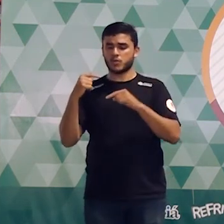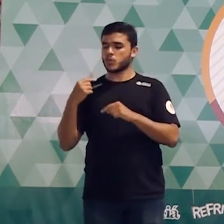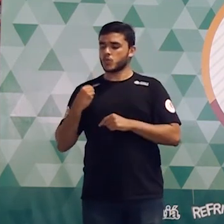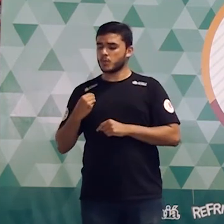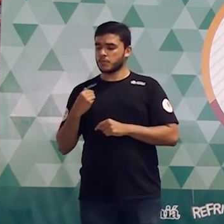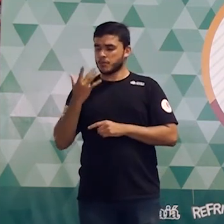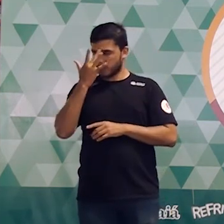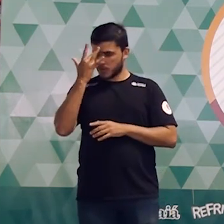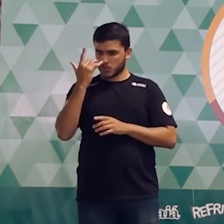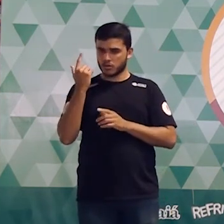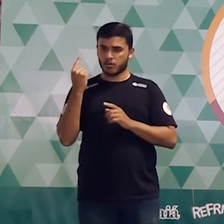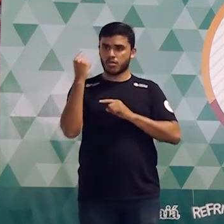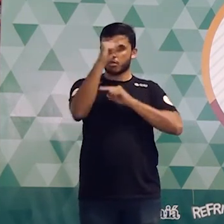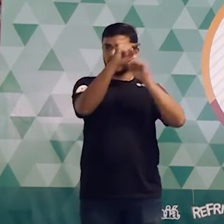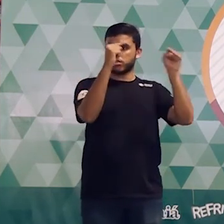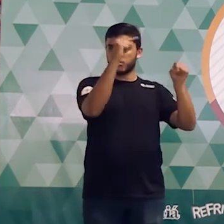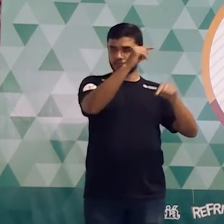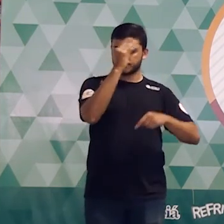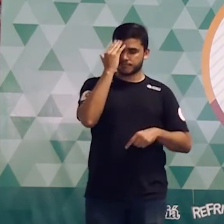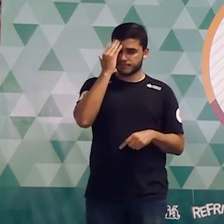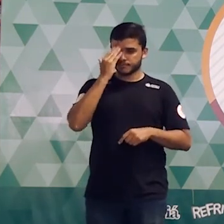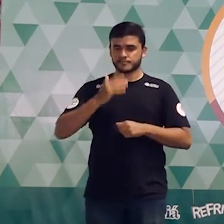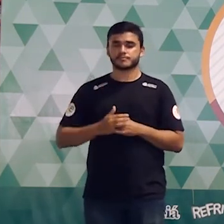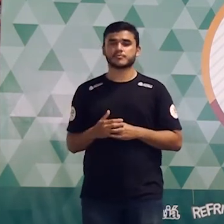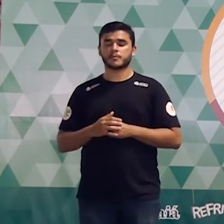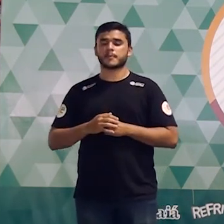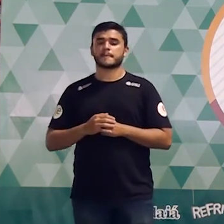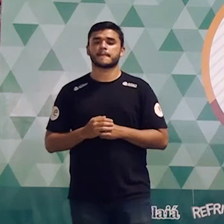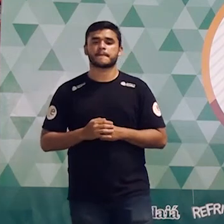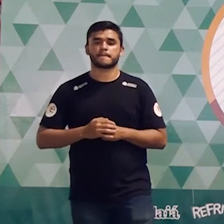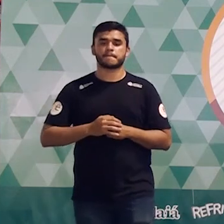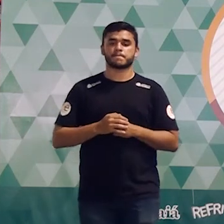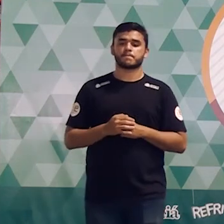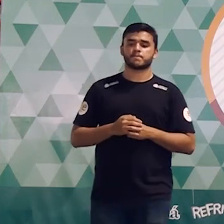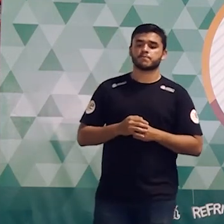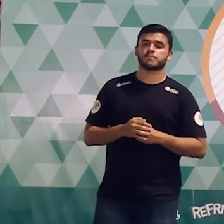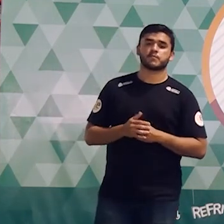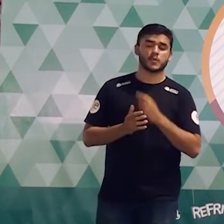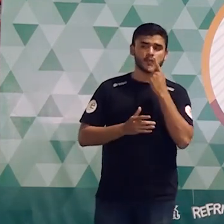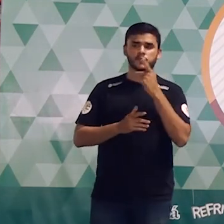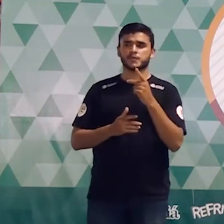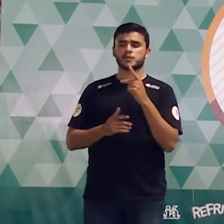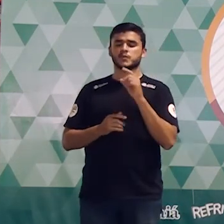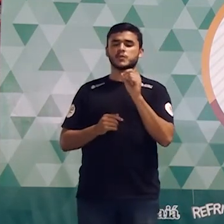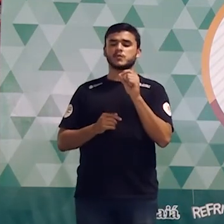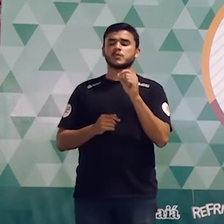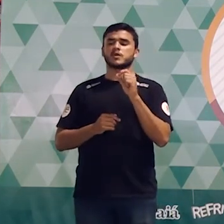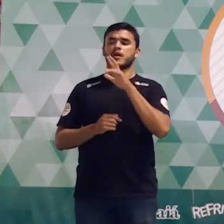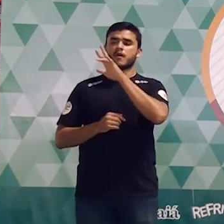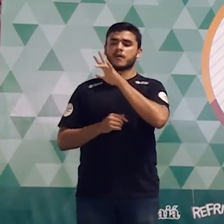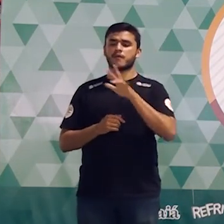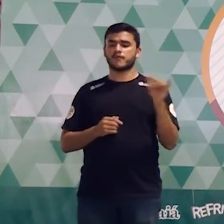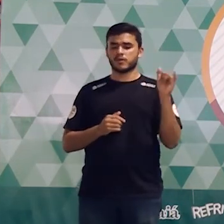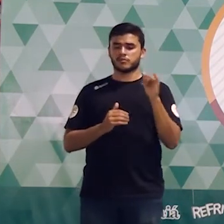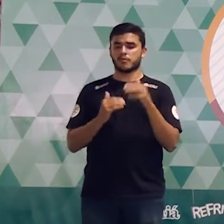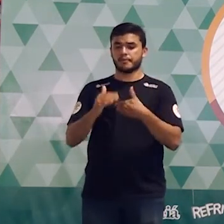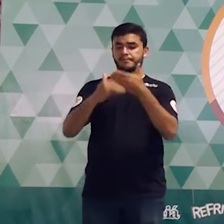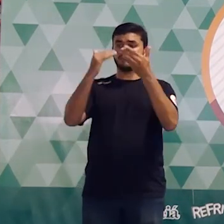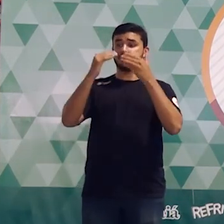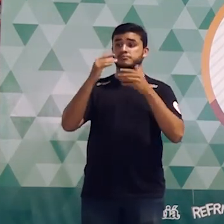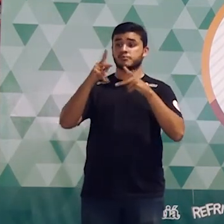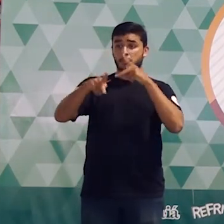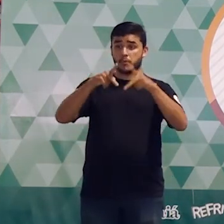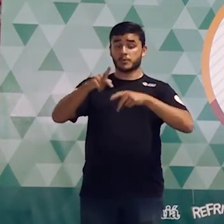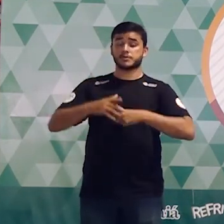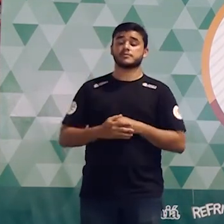Senão, a primeira é mais fácil. E aí a gente chega exatamente na questão das fases do crescimento populacional. Eu vou falar a